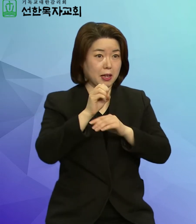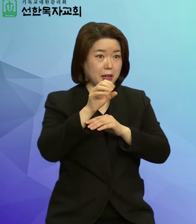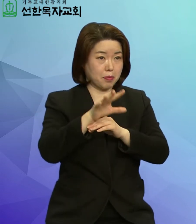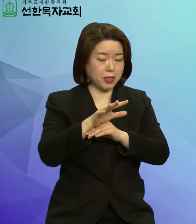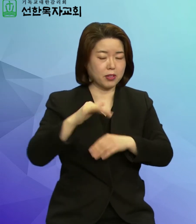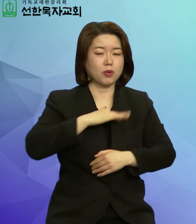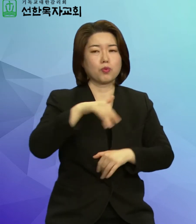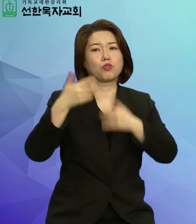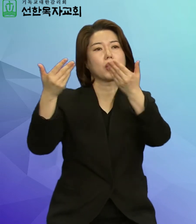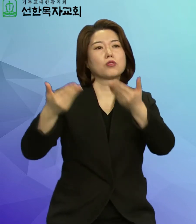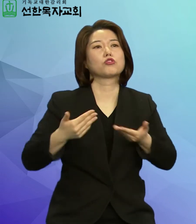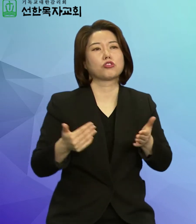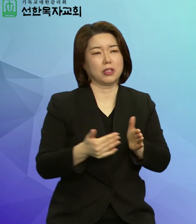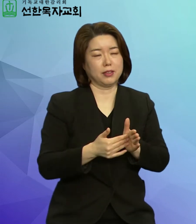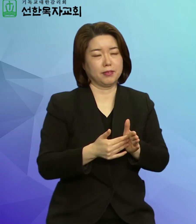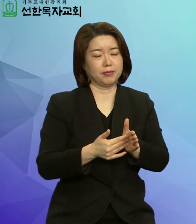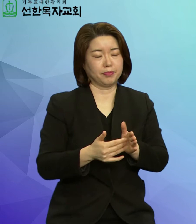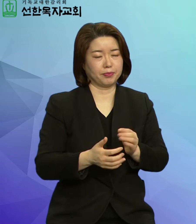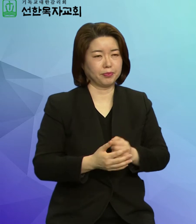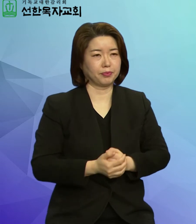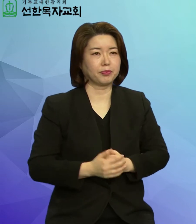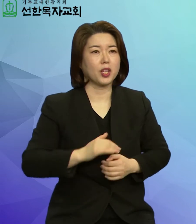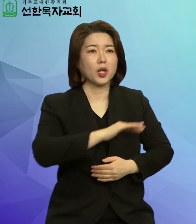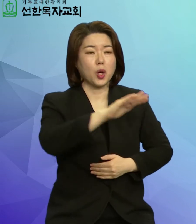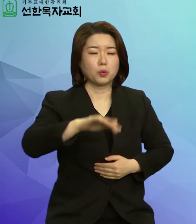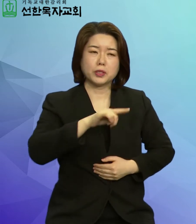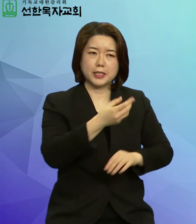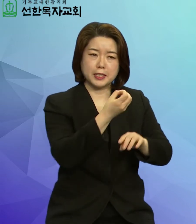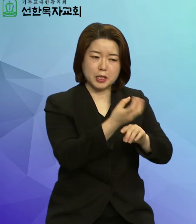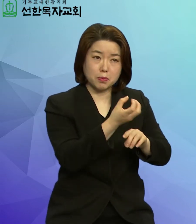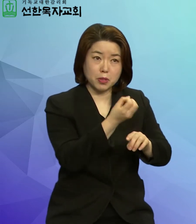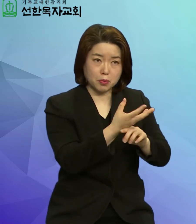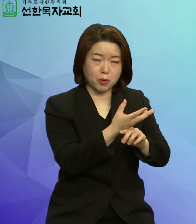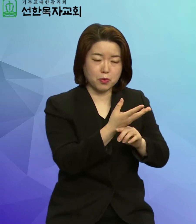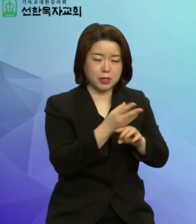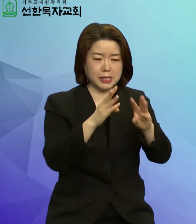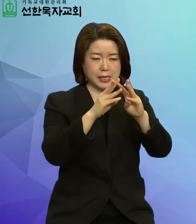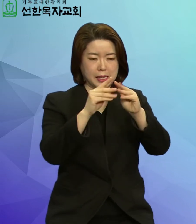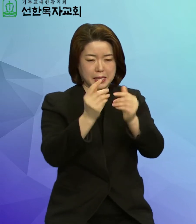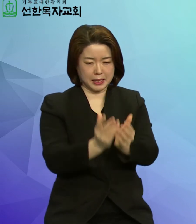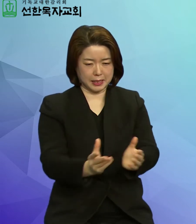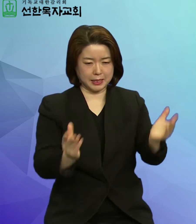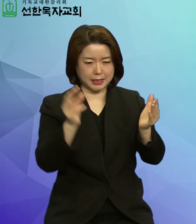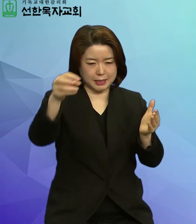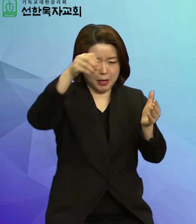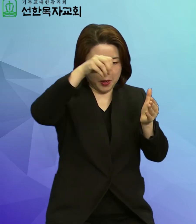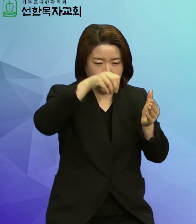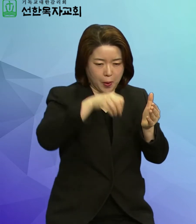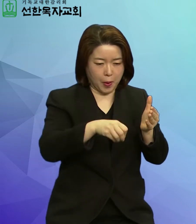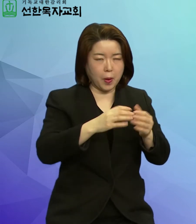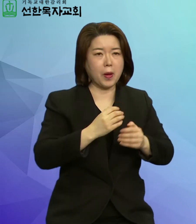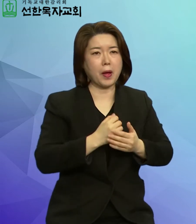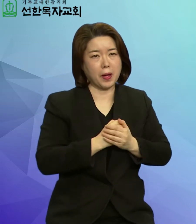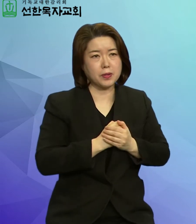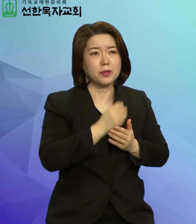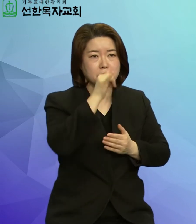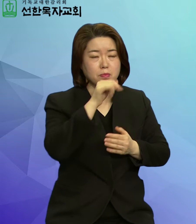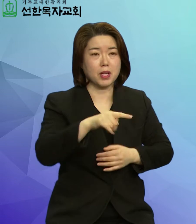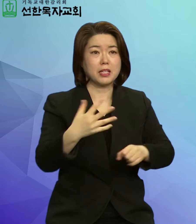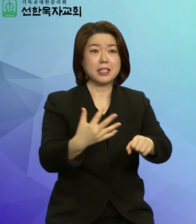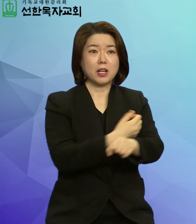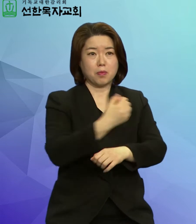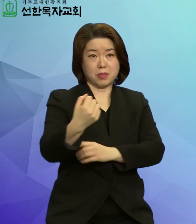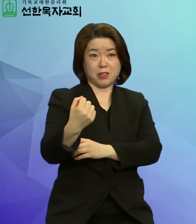지식의 빛을 우리에게 주셨습니다. 우리는 이 보물을 질그릇에 간직하고 있습니다.